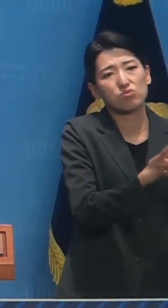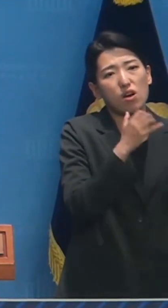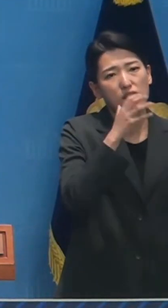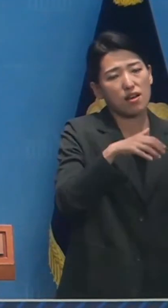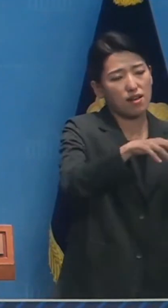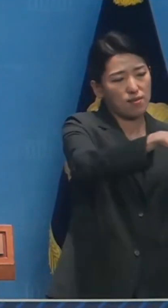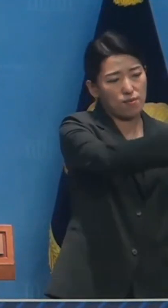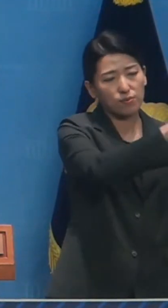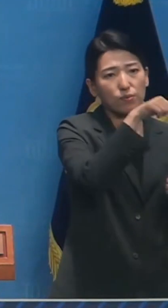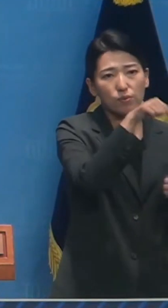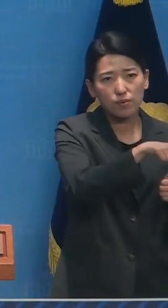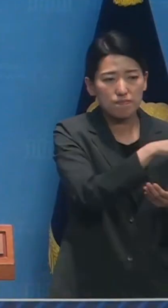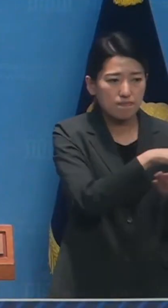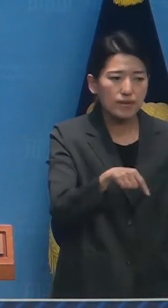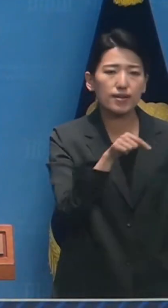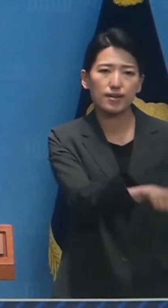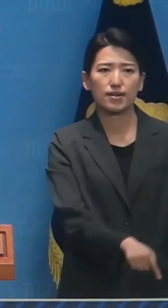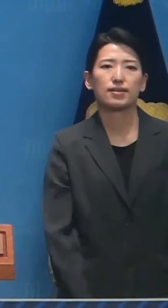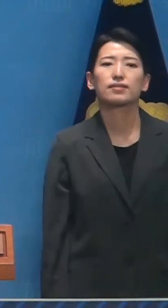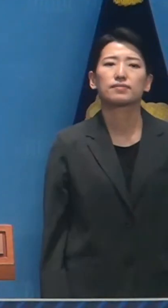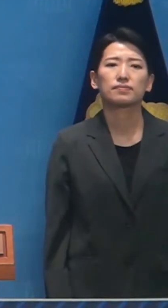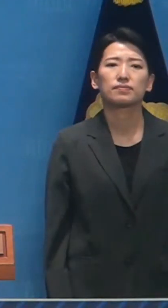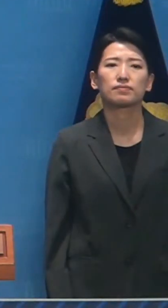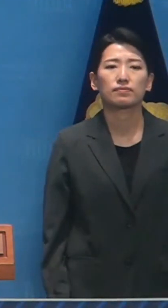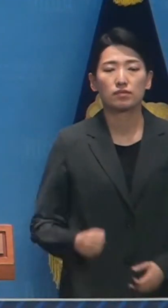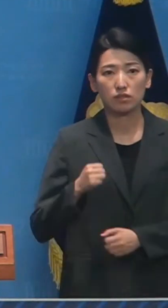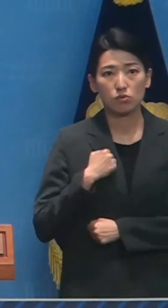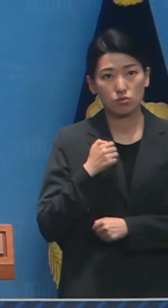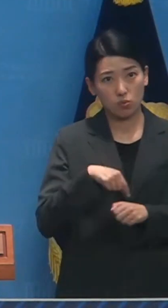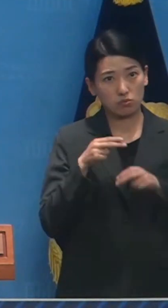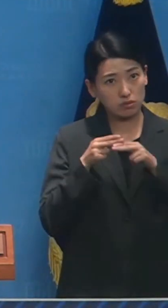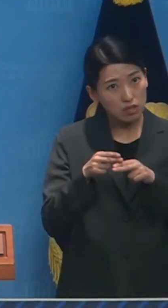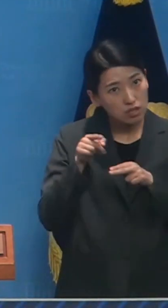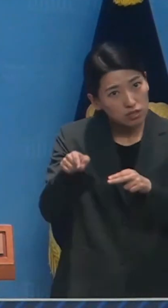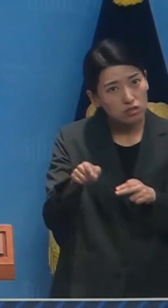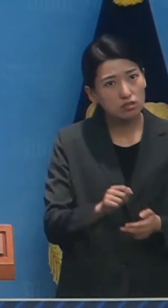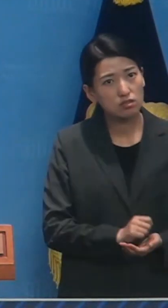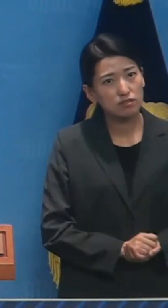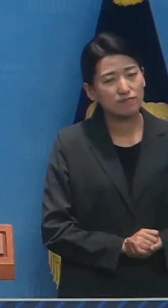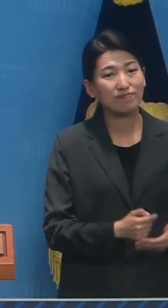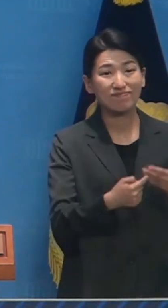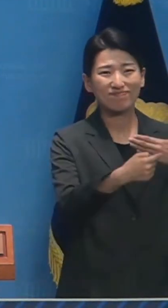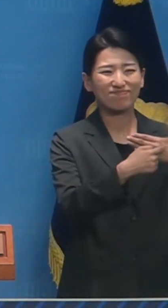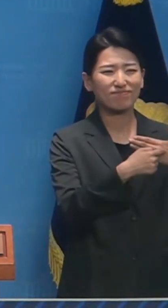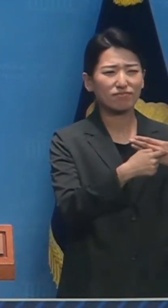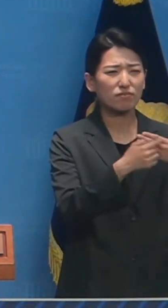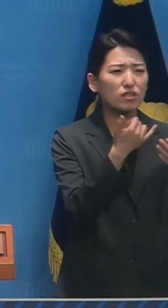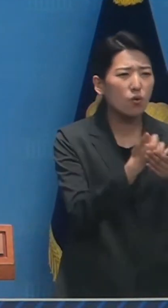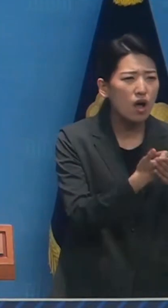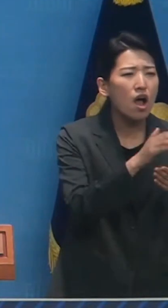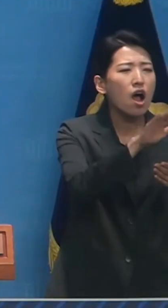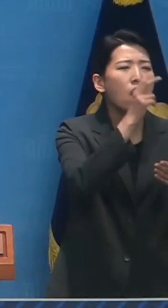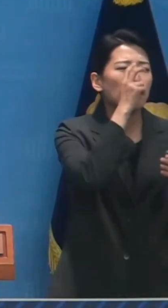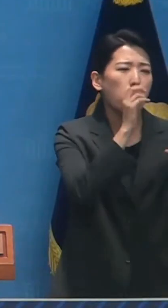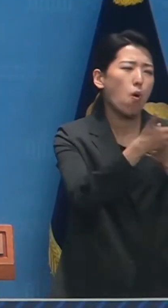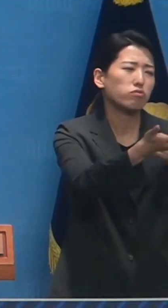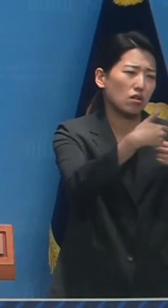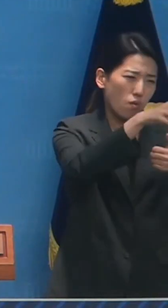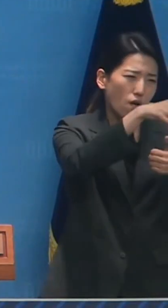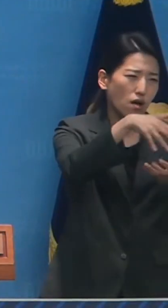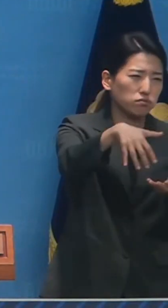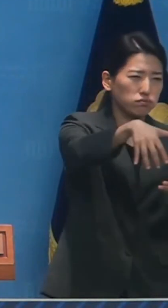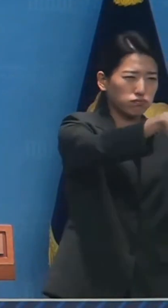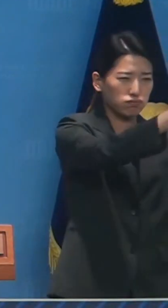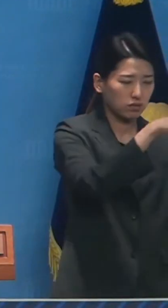그 피해자들입니다. 군부독재는 유기고아 보호시설이라 했지만 전혀